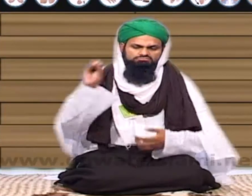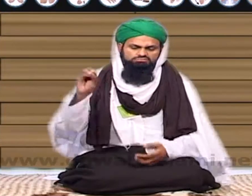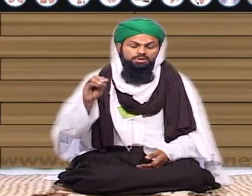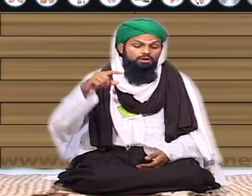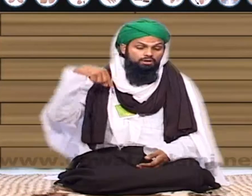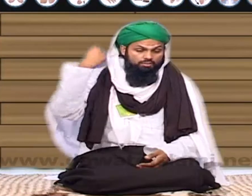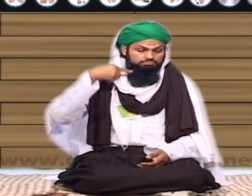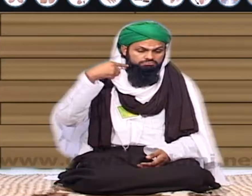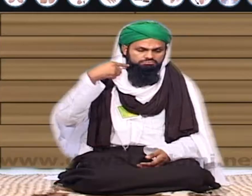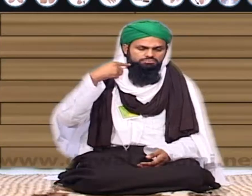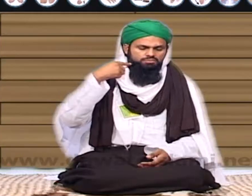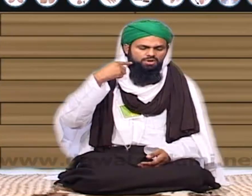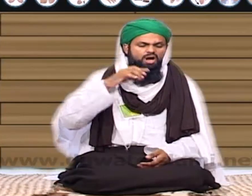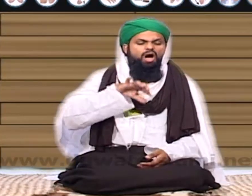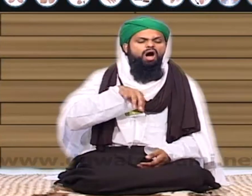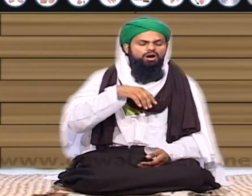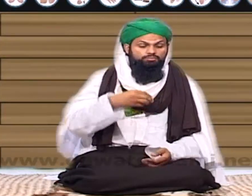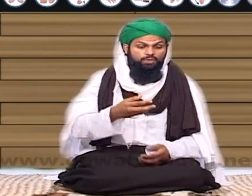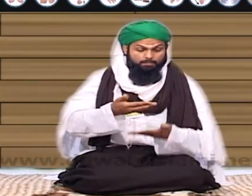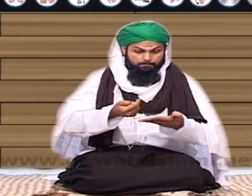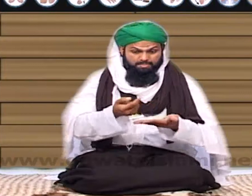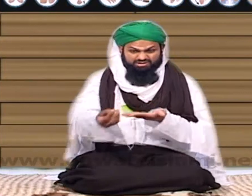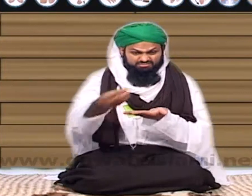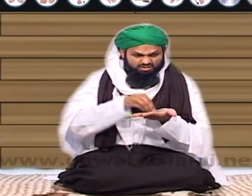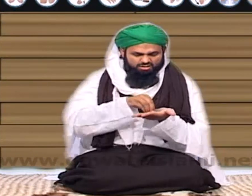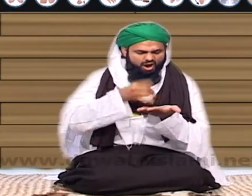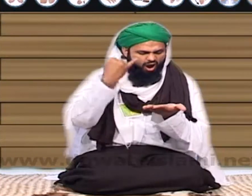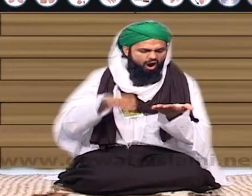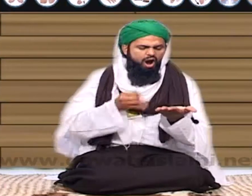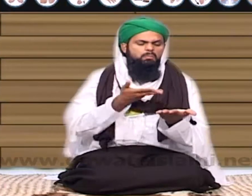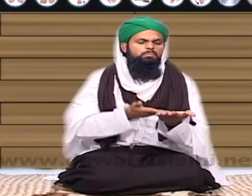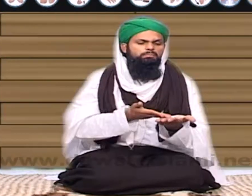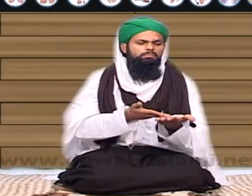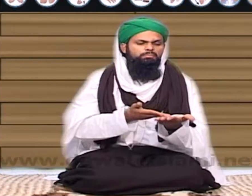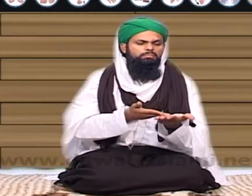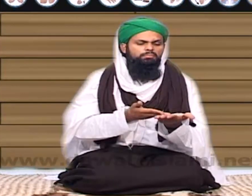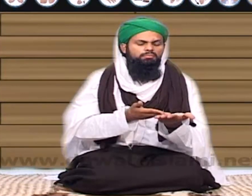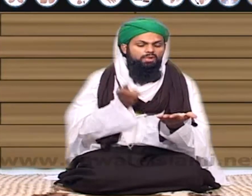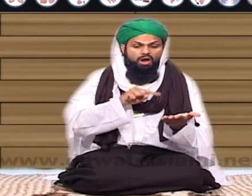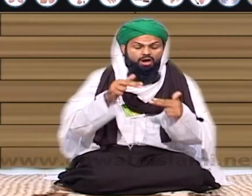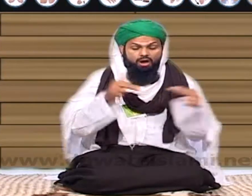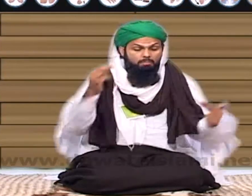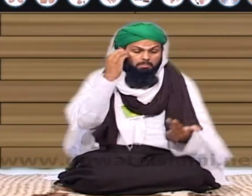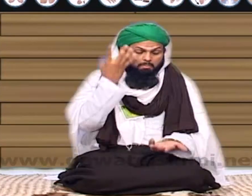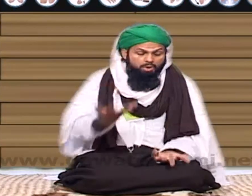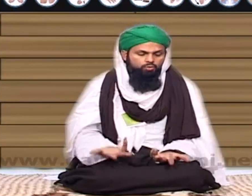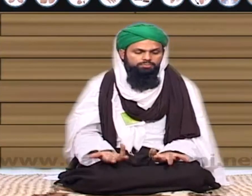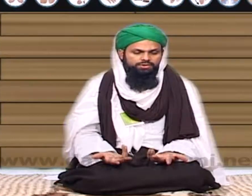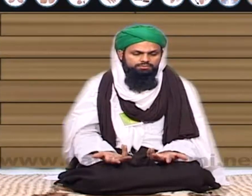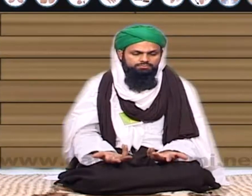ہمارے مزدور بھائی سب کے سب عام طور پہ اپنی اجرت کو ناجائز کر ڈالتے ہیں، اور یہ بہت بڑی بات ہے۔ تو اس لیے آپ بھی طے کر دیا کریں،